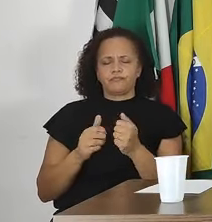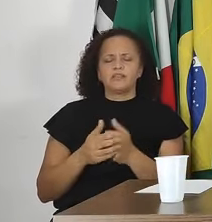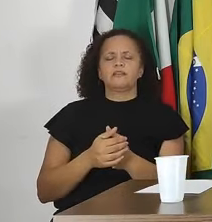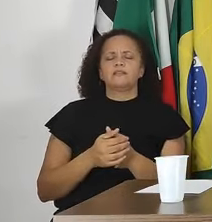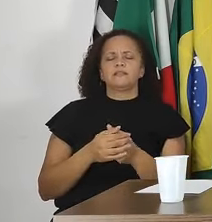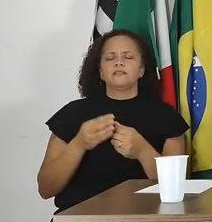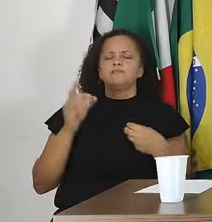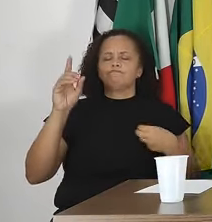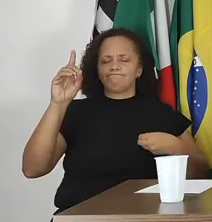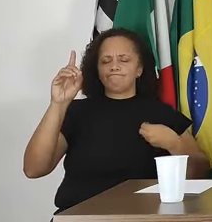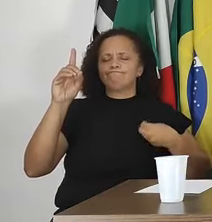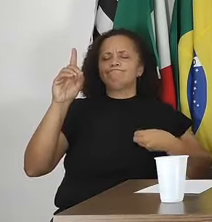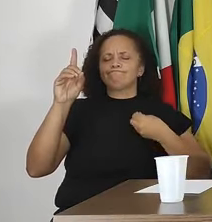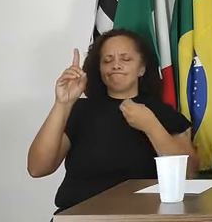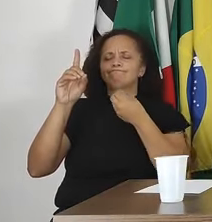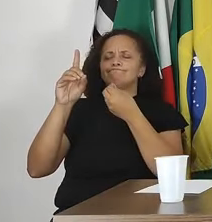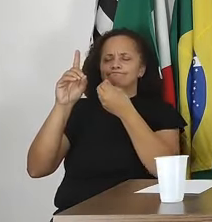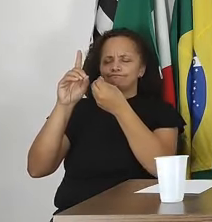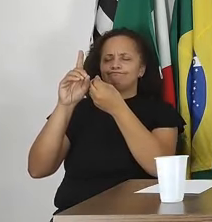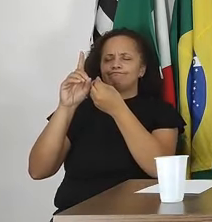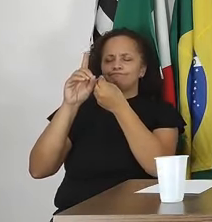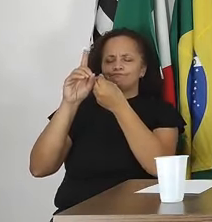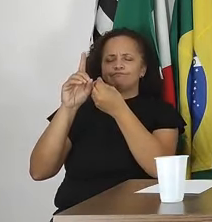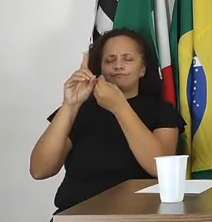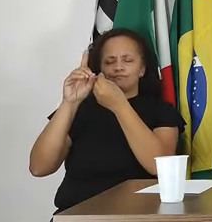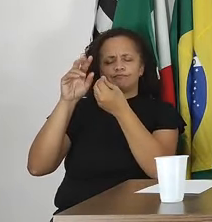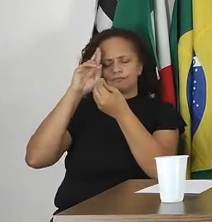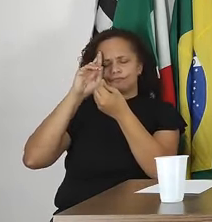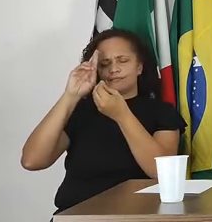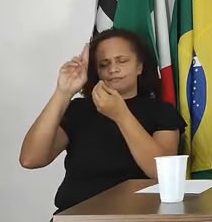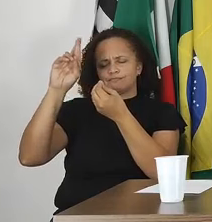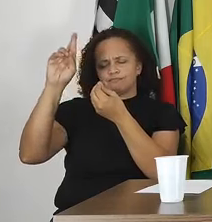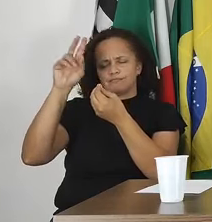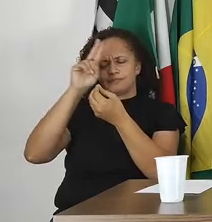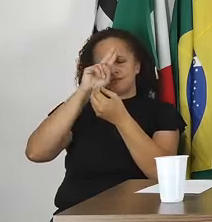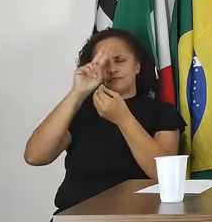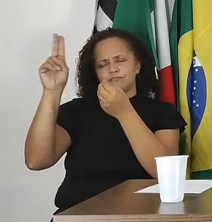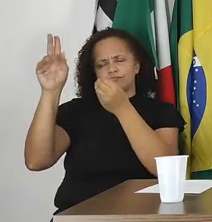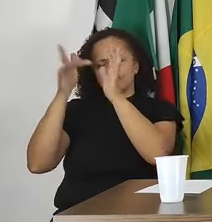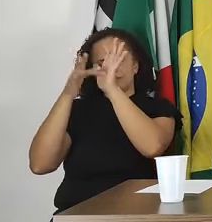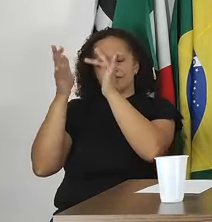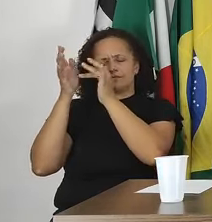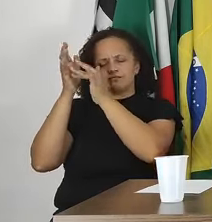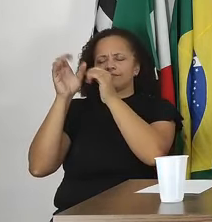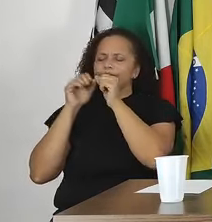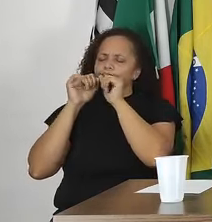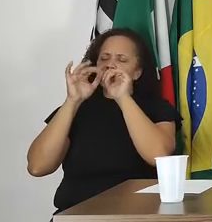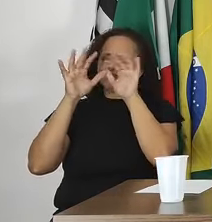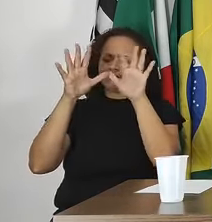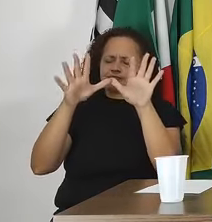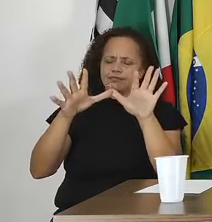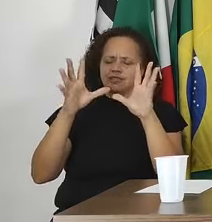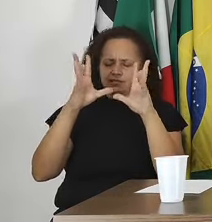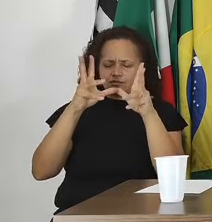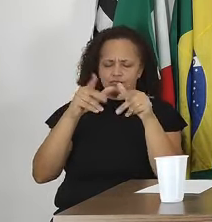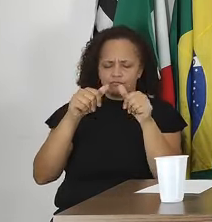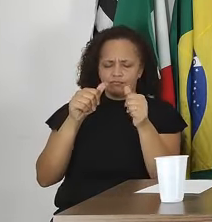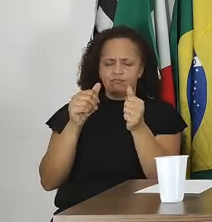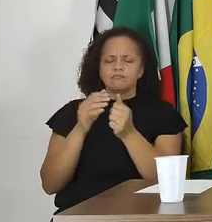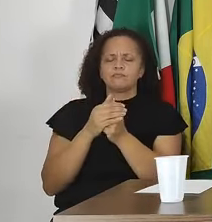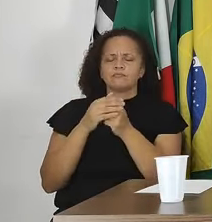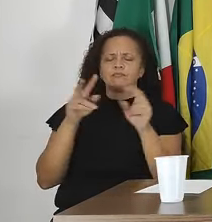minha vida nas Tuas mãos, Pai. E o Senhor, em nome de Jesus, venha abençoar todos aqueles que estão escutando. E